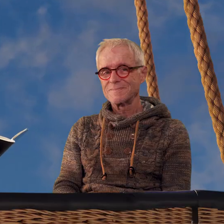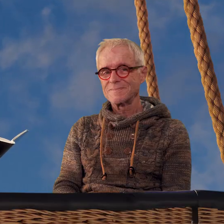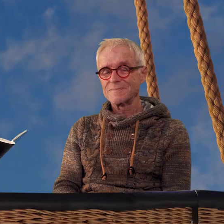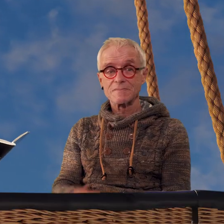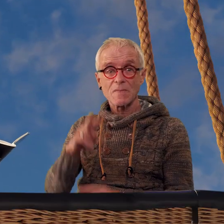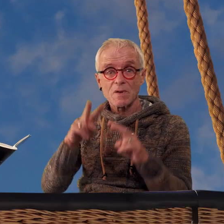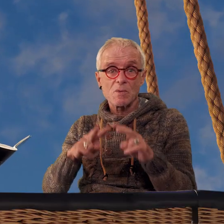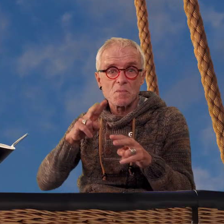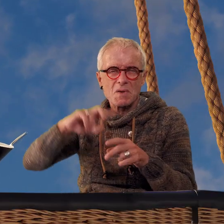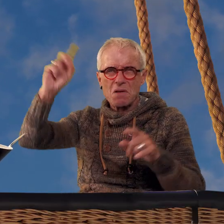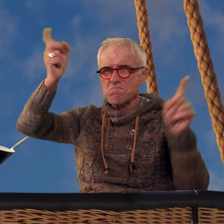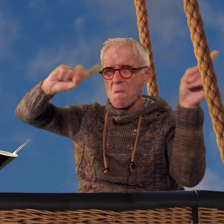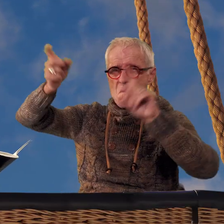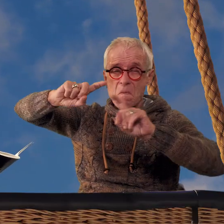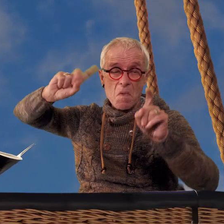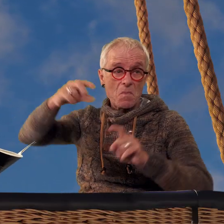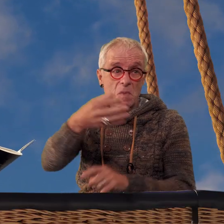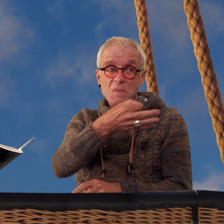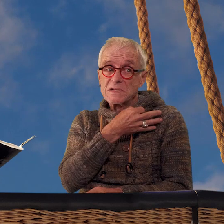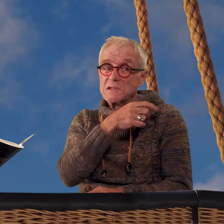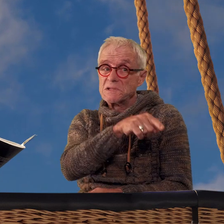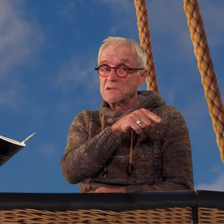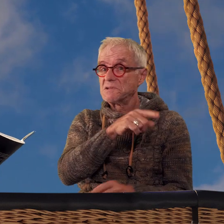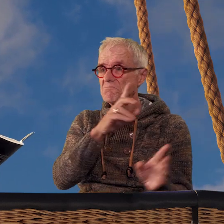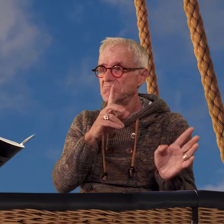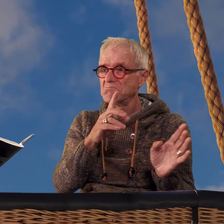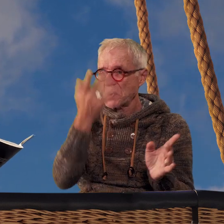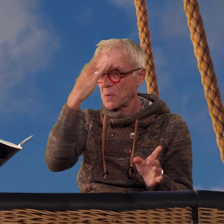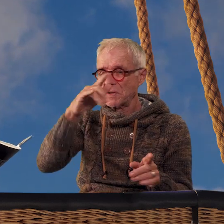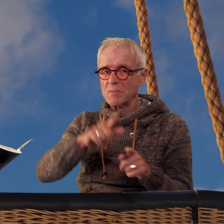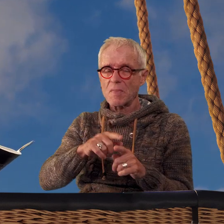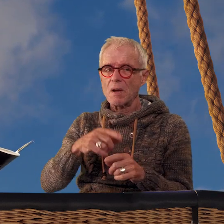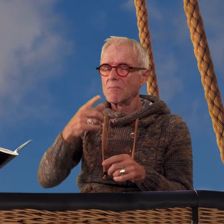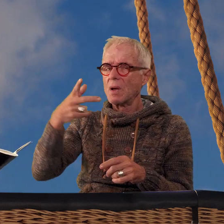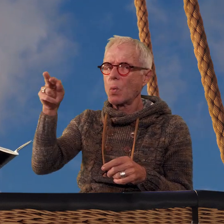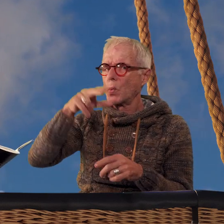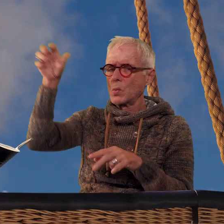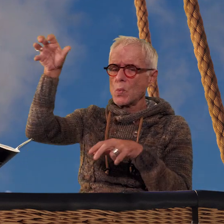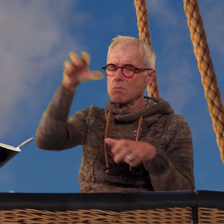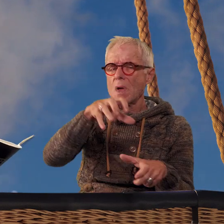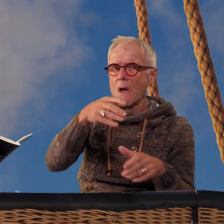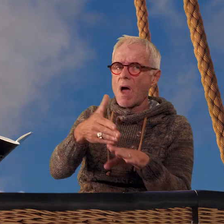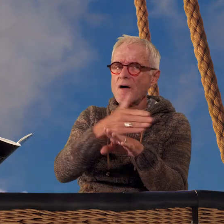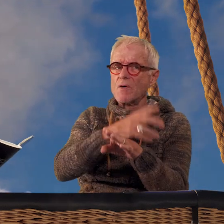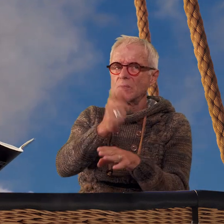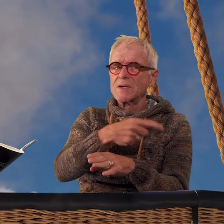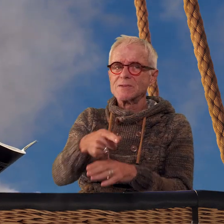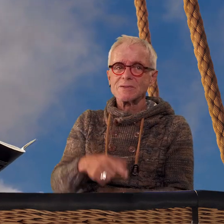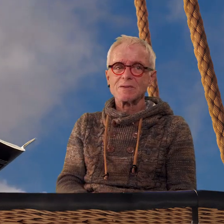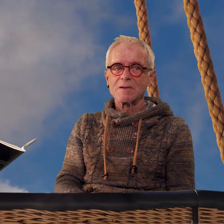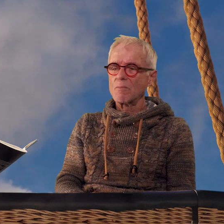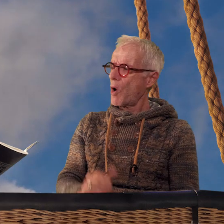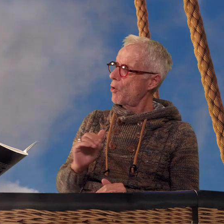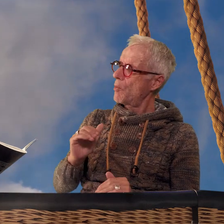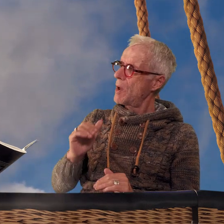Peut-être aurons-nous de l'orage, dit le jeune homme. Nous descendrons auparavant, répondis-je. Par exemple, il vaut mieux